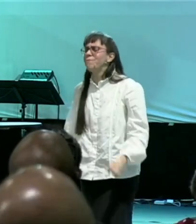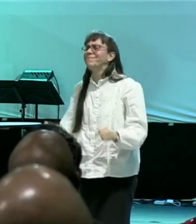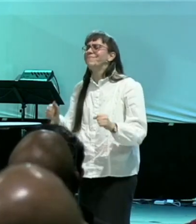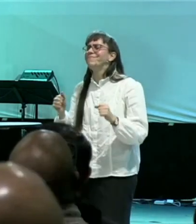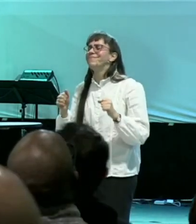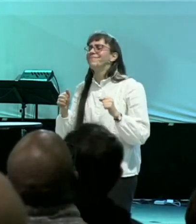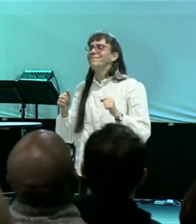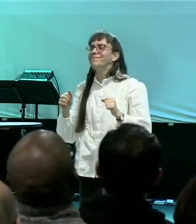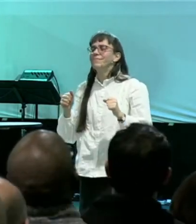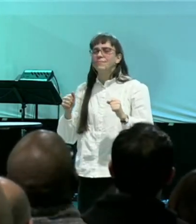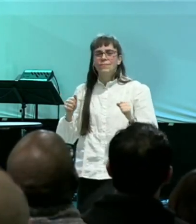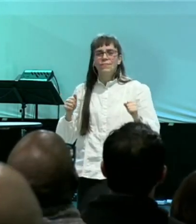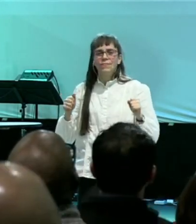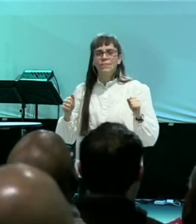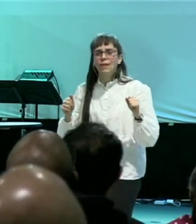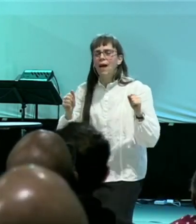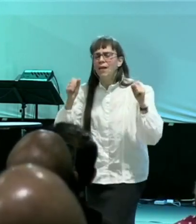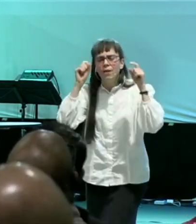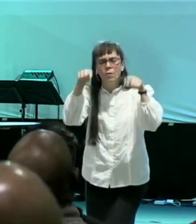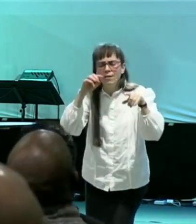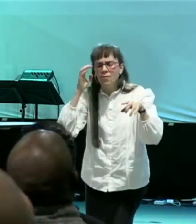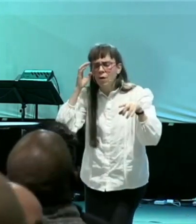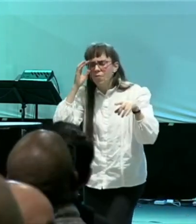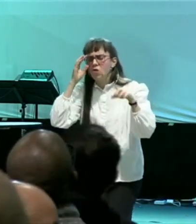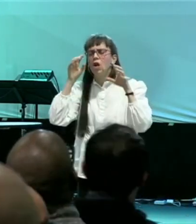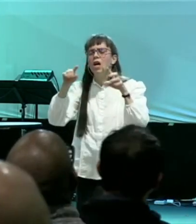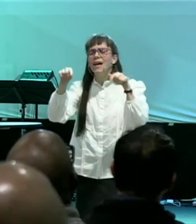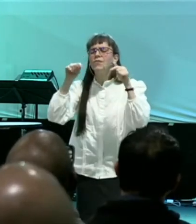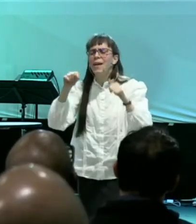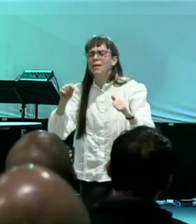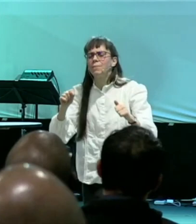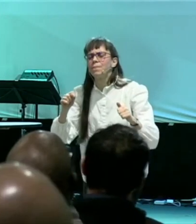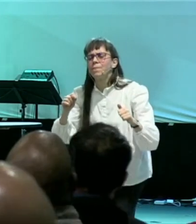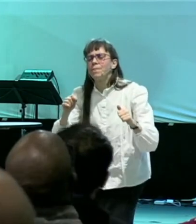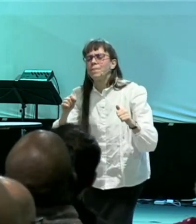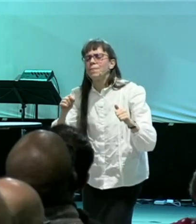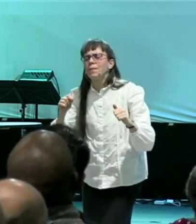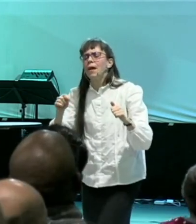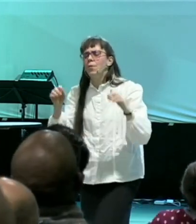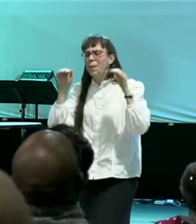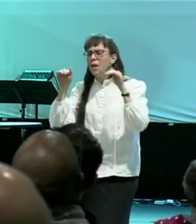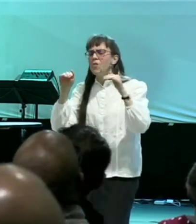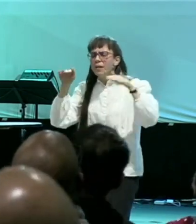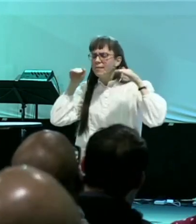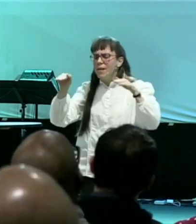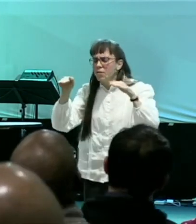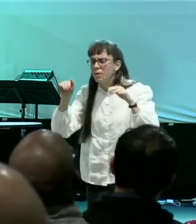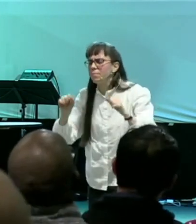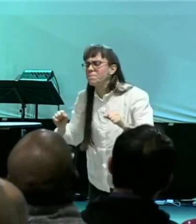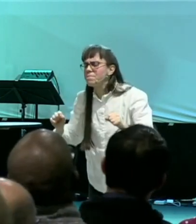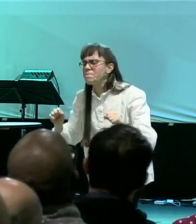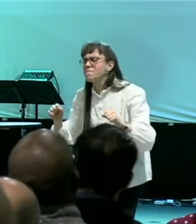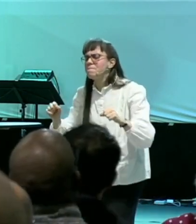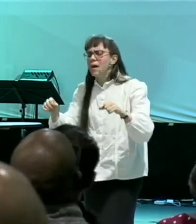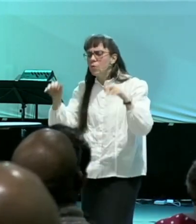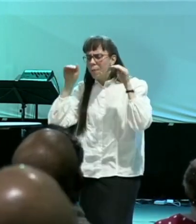Yannis, même si c'est la confusion, Dieu a un plan. Dieu a un plan. Le plan de Dieu reste certain. Le plan de Dieu